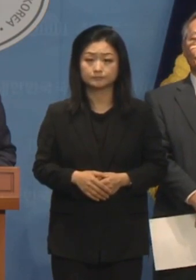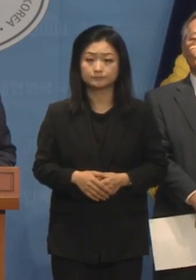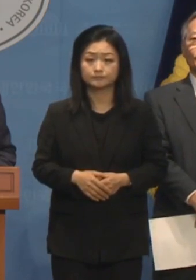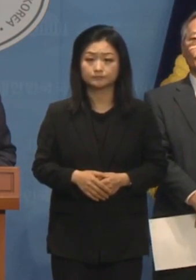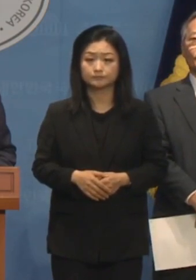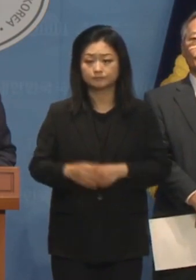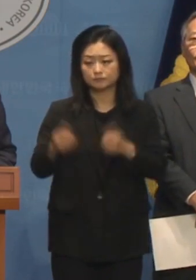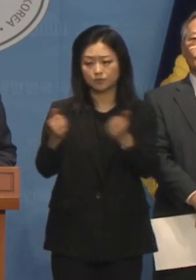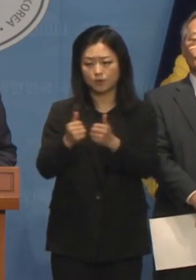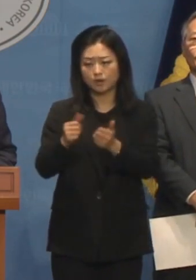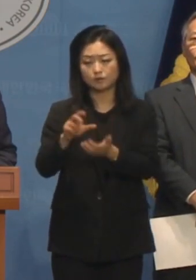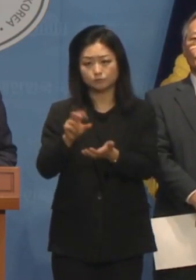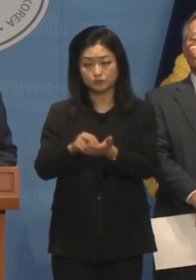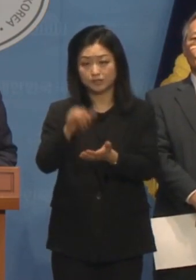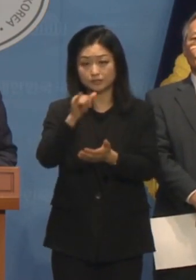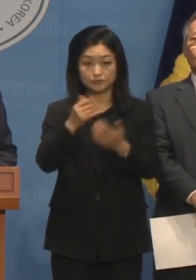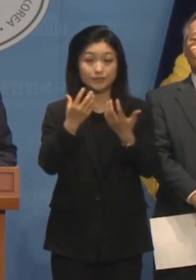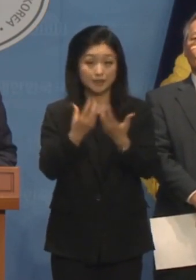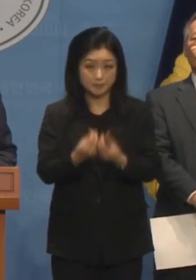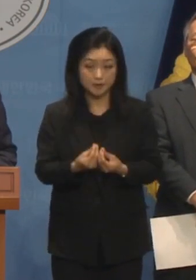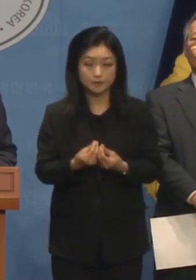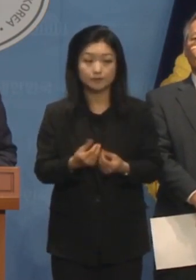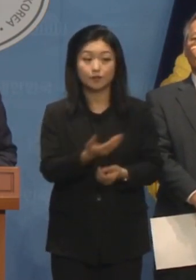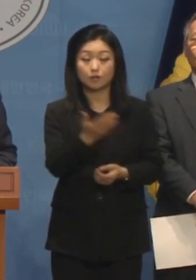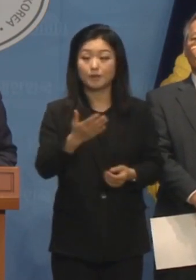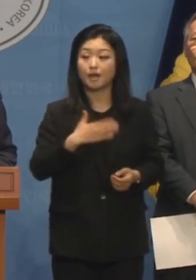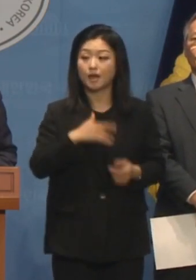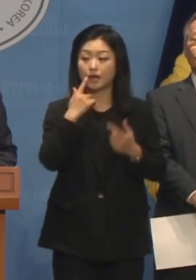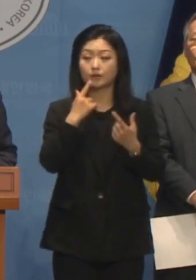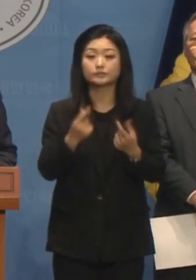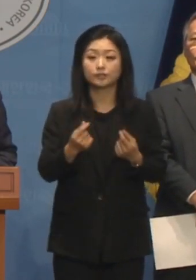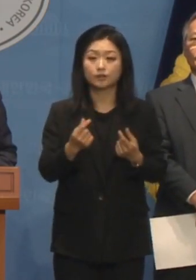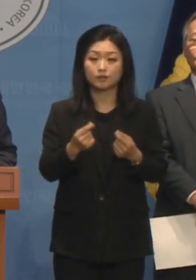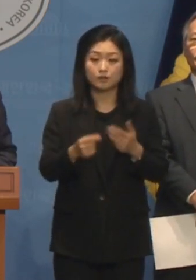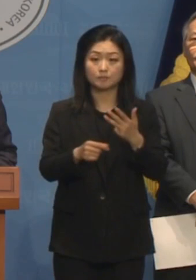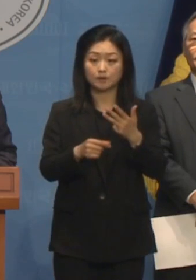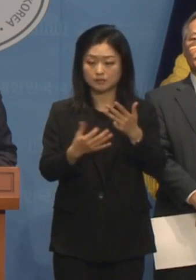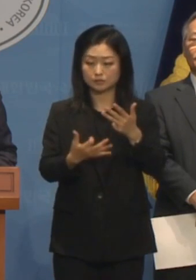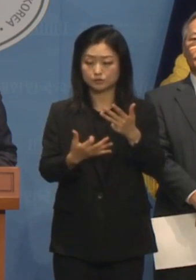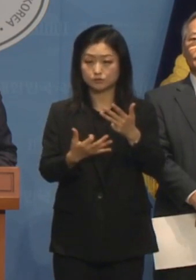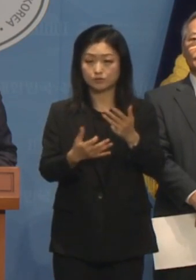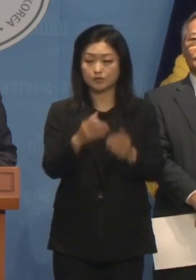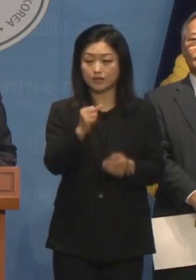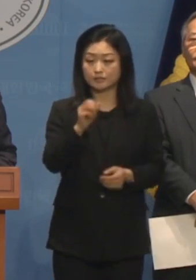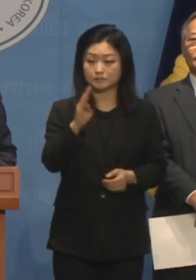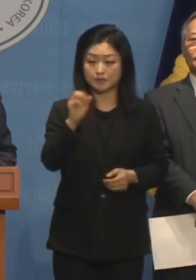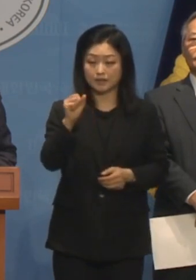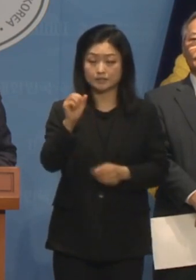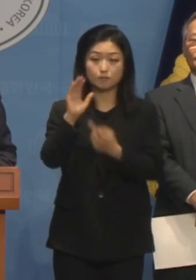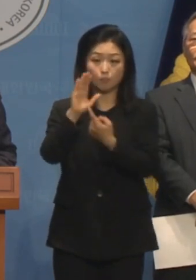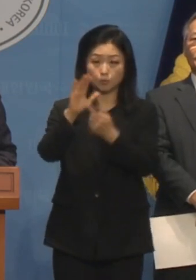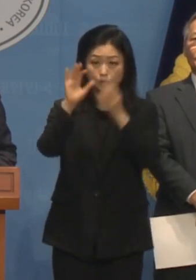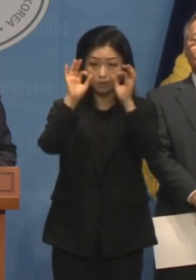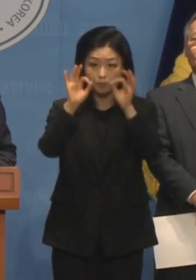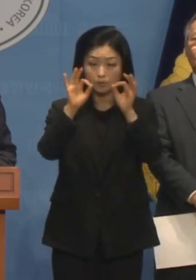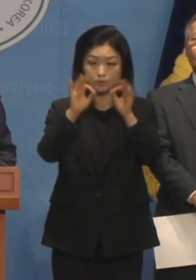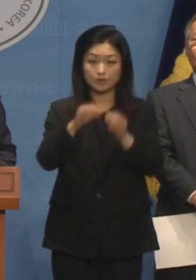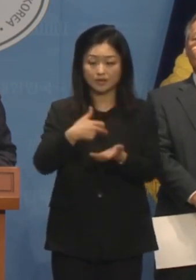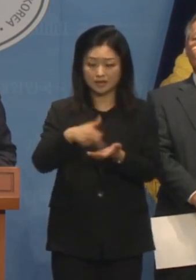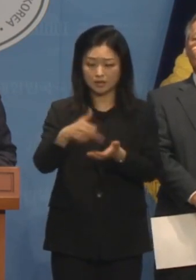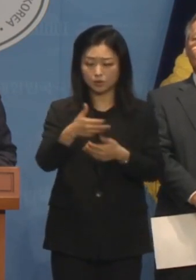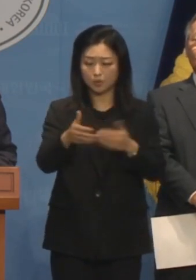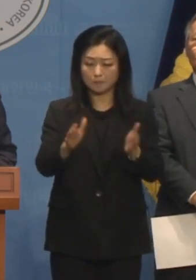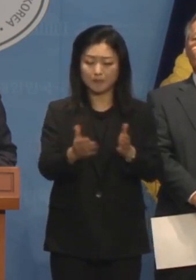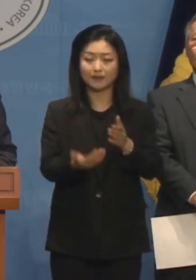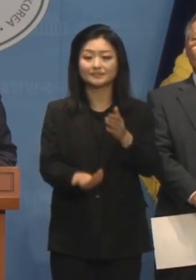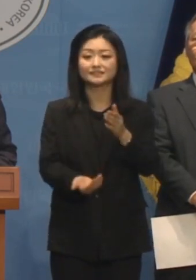이루어지고 있습니다. 대표적인 것이 이미 잘 알려져 있는 8월 19일 SBS 보도를 통해서 나온 카톡방